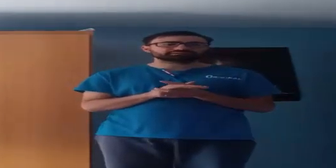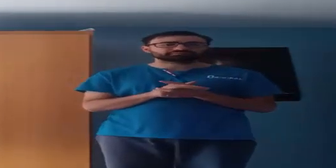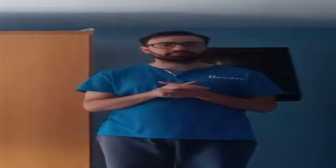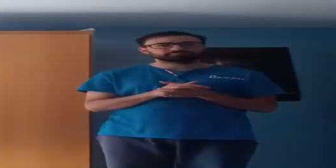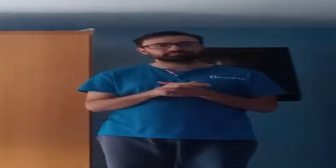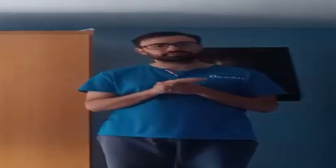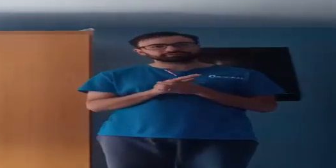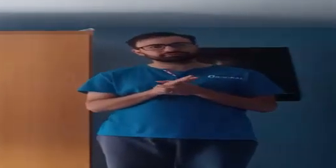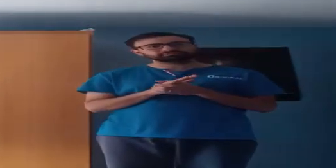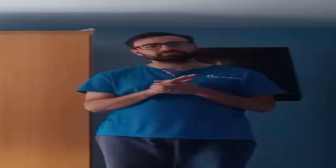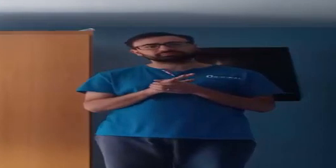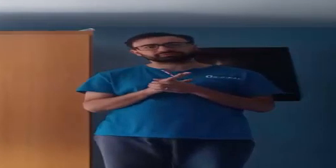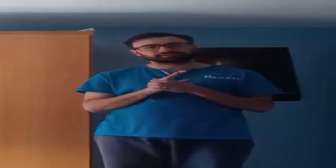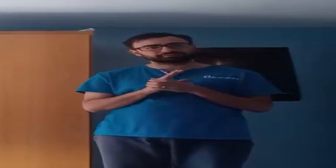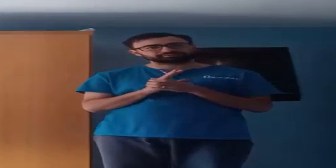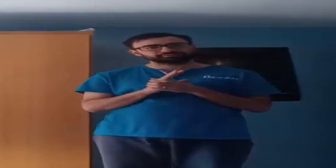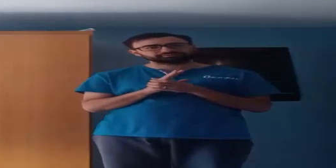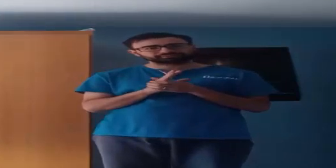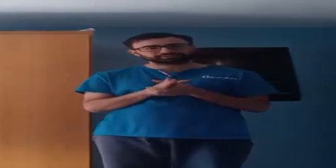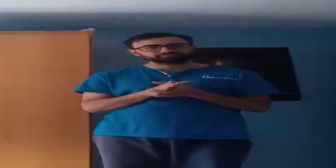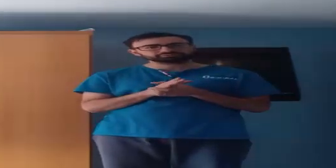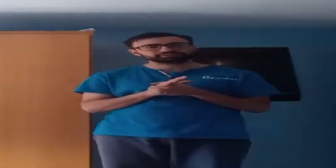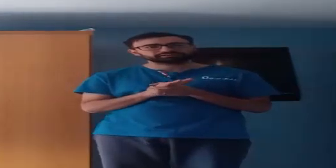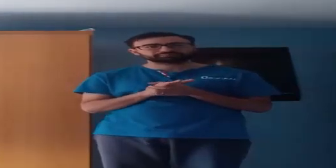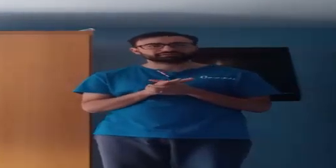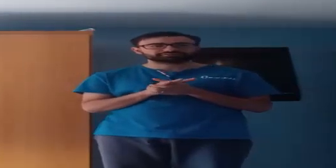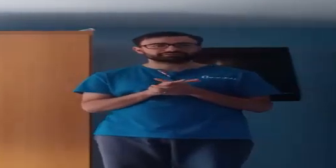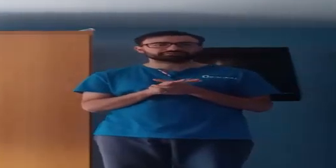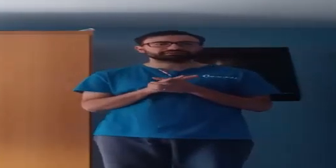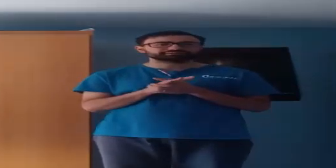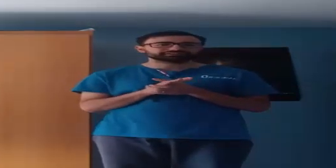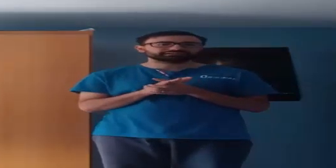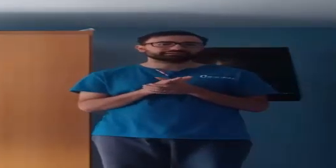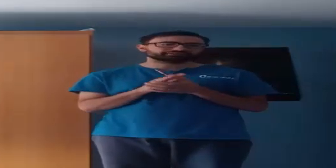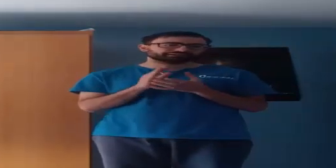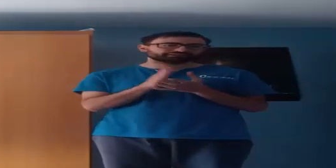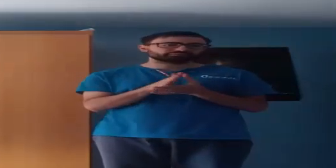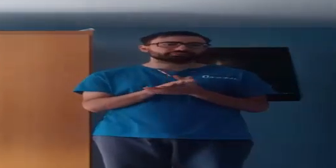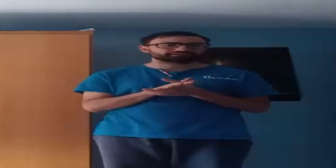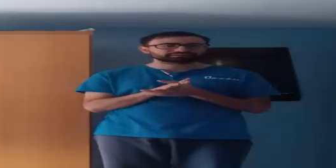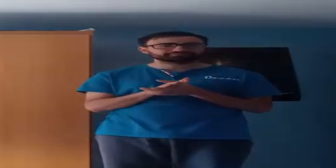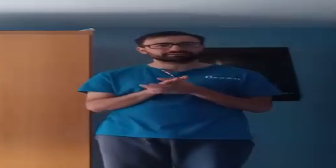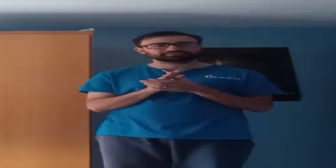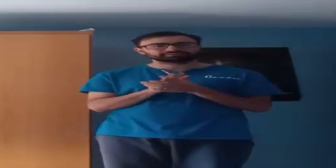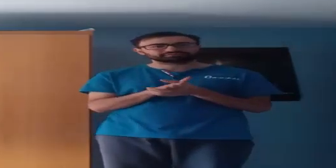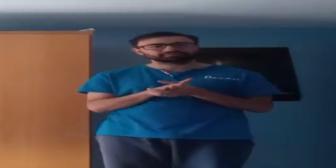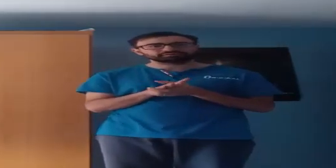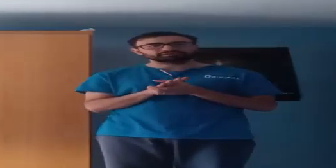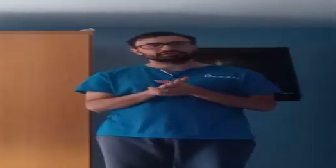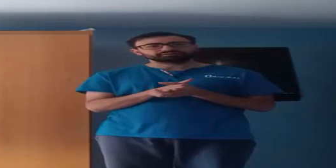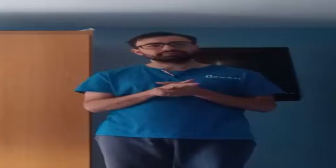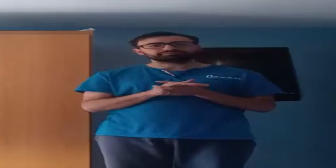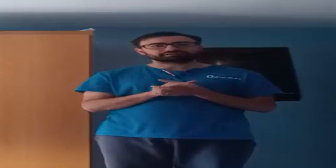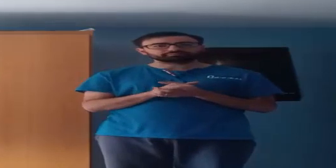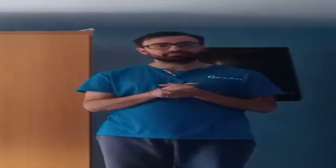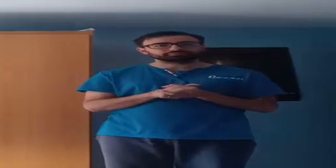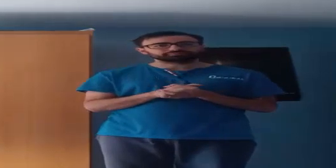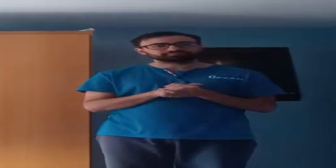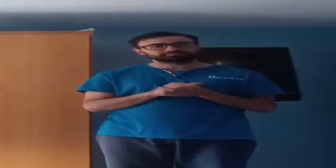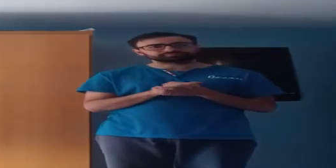mandaba. Por eso, porque Zeus le había dicho a Hades que él era el gobernante del inframundo, o